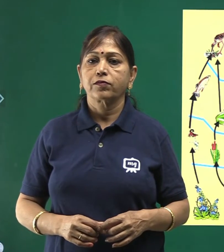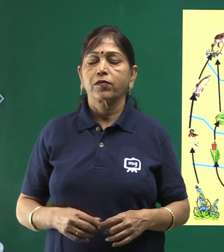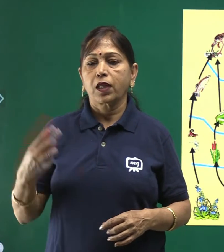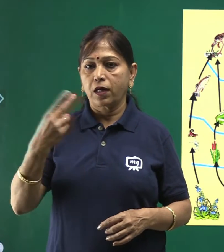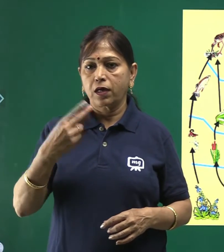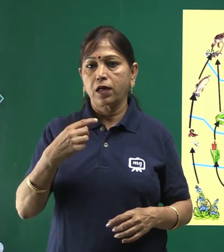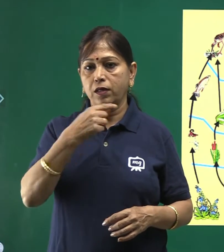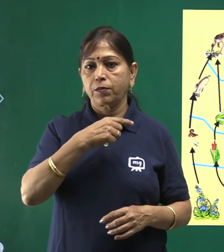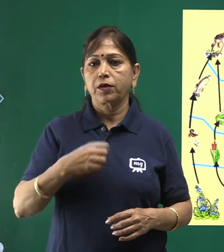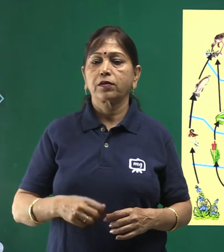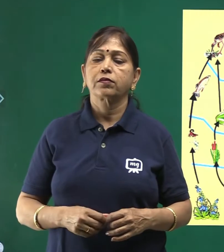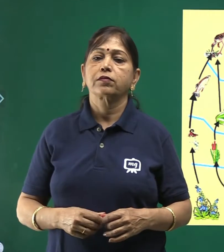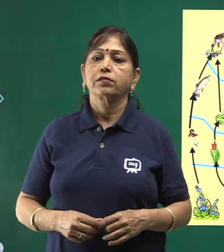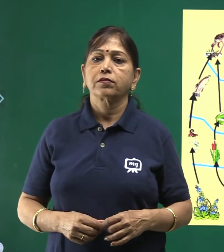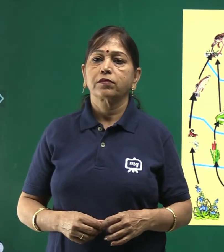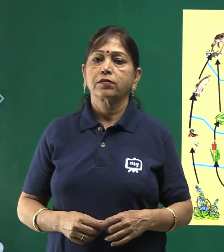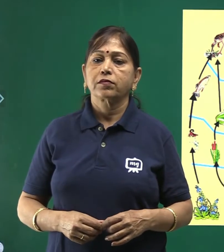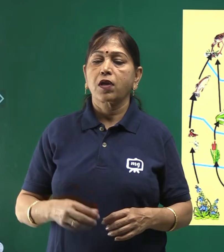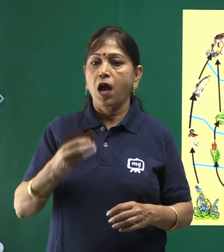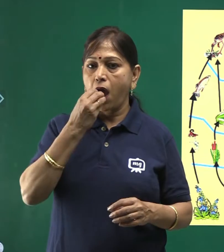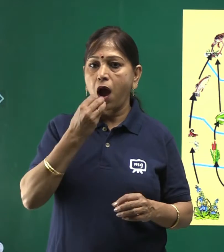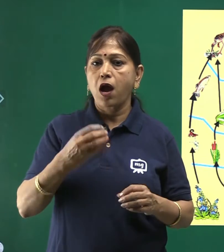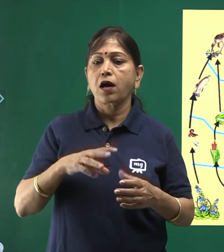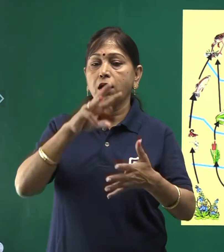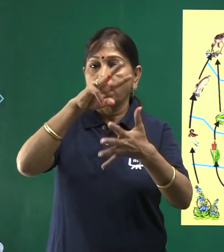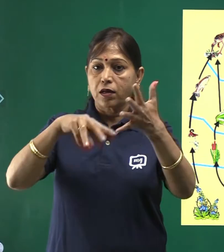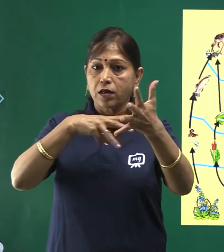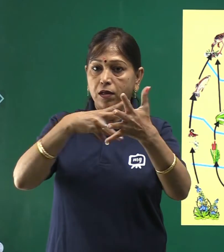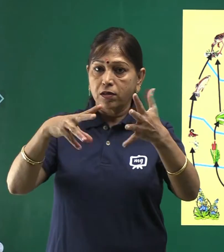चित्र में आहार जाल